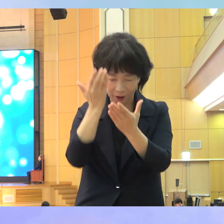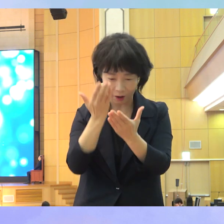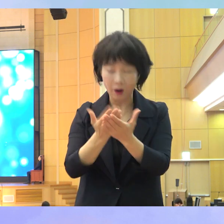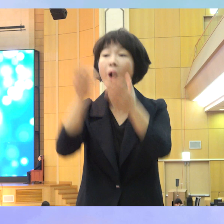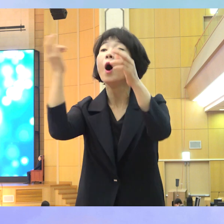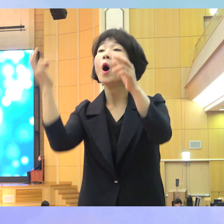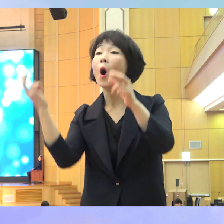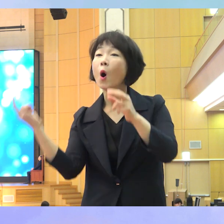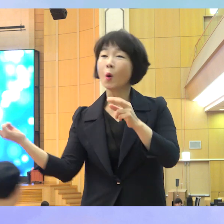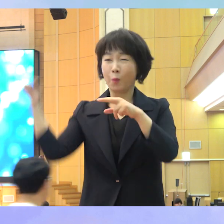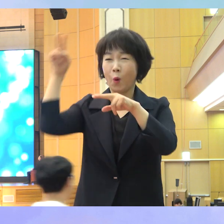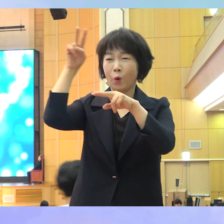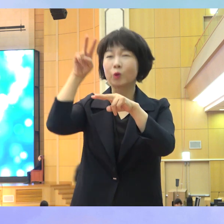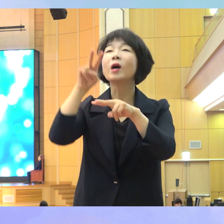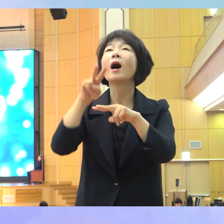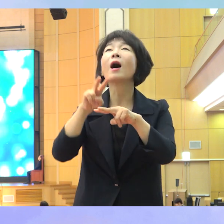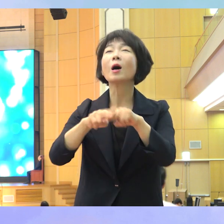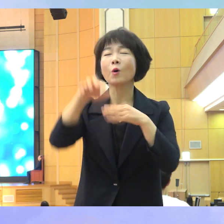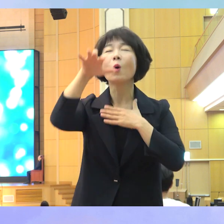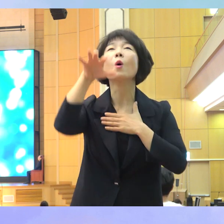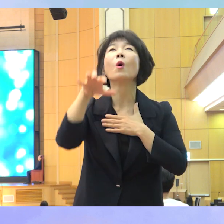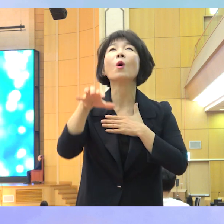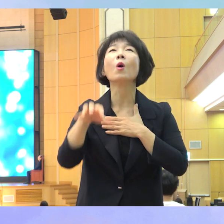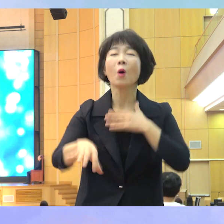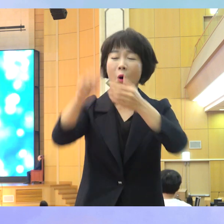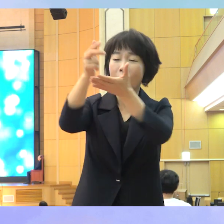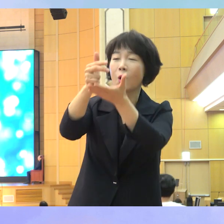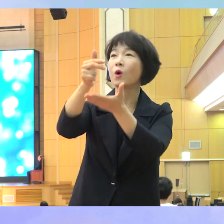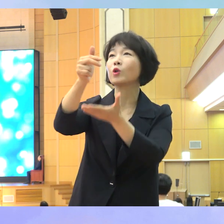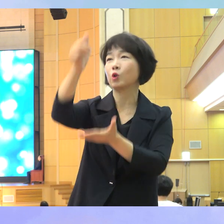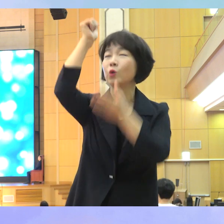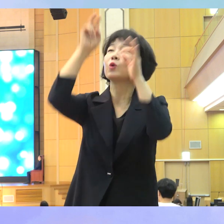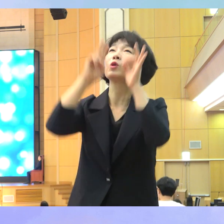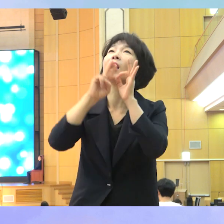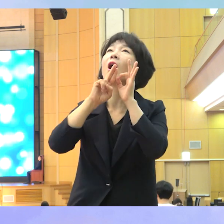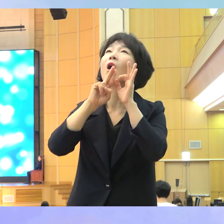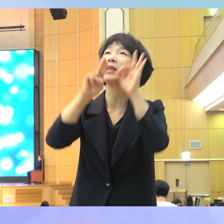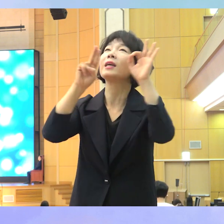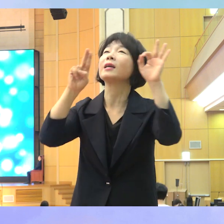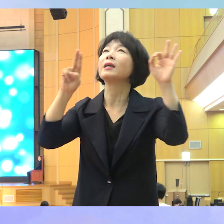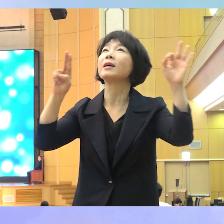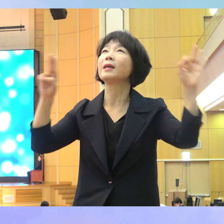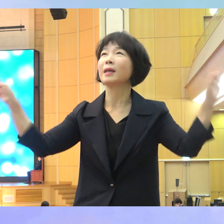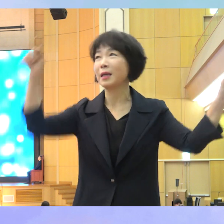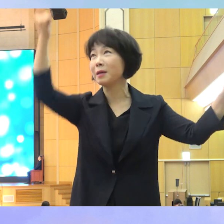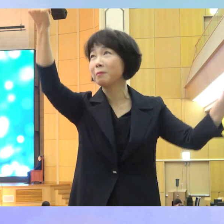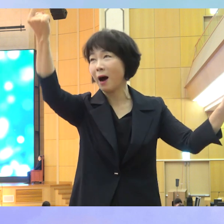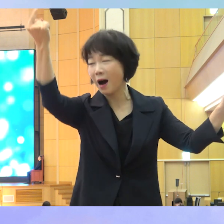보좌로 주여